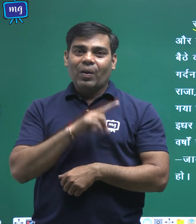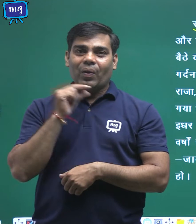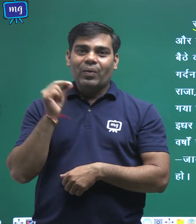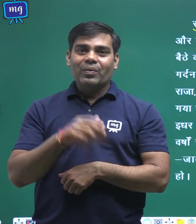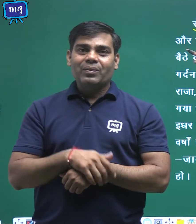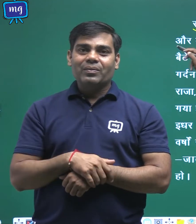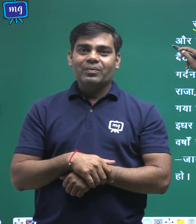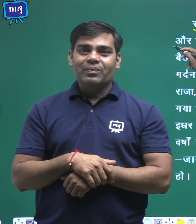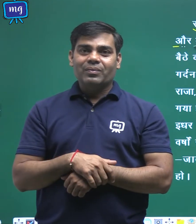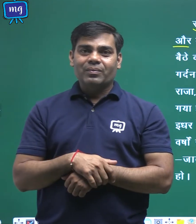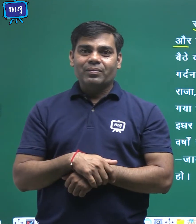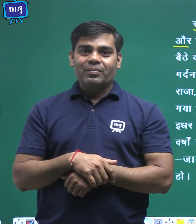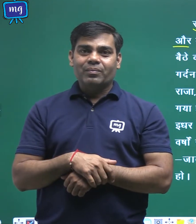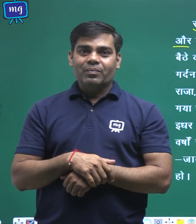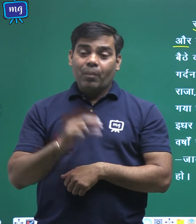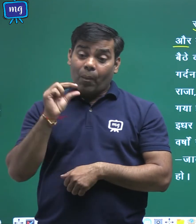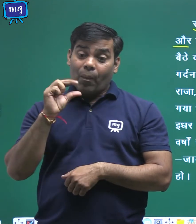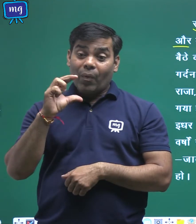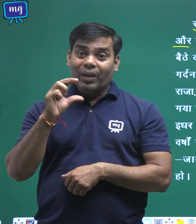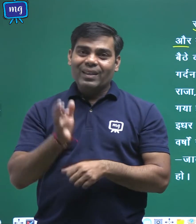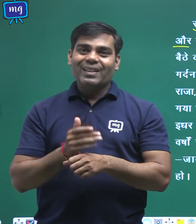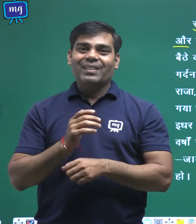और मोटी थी।